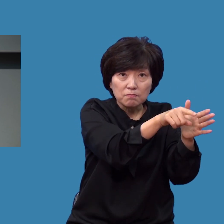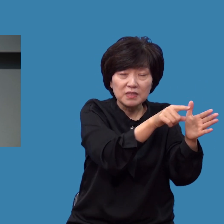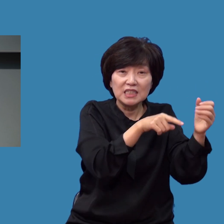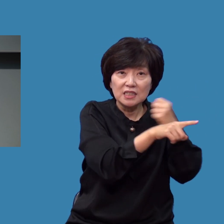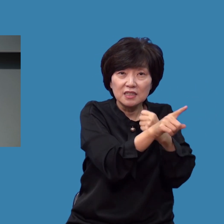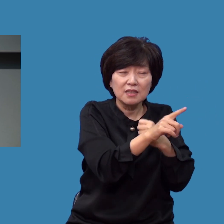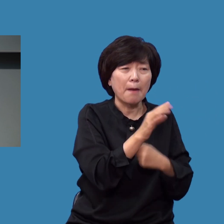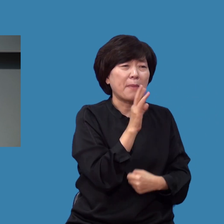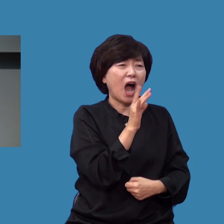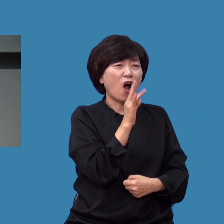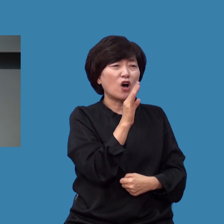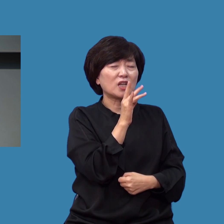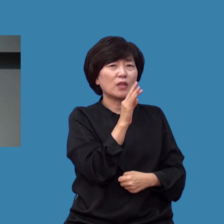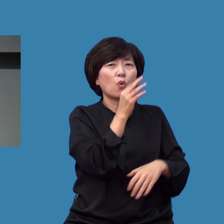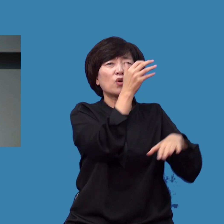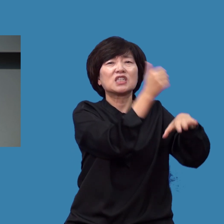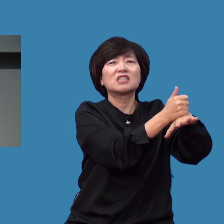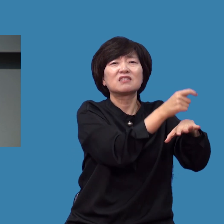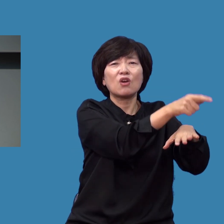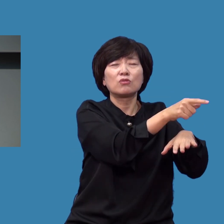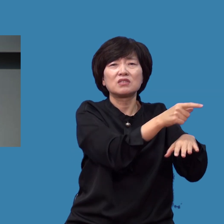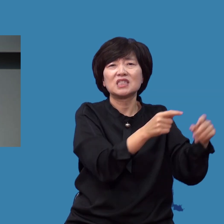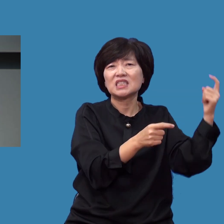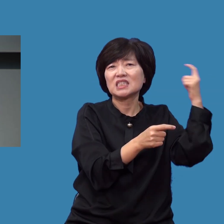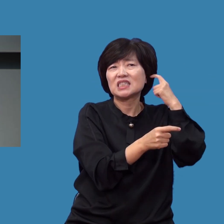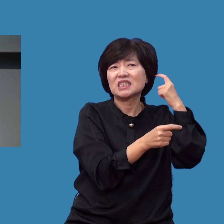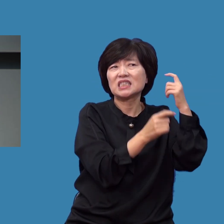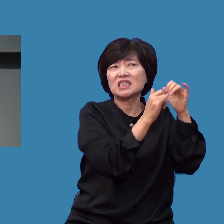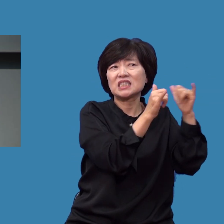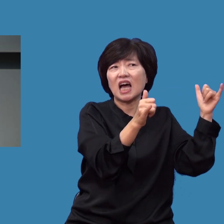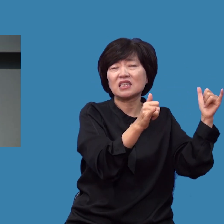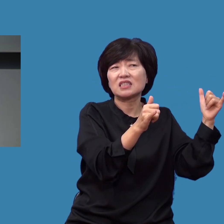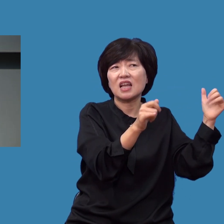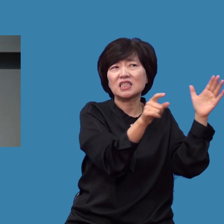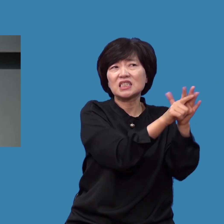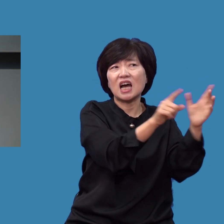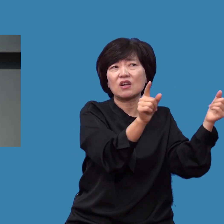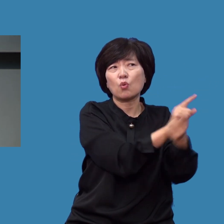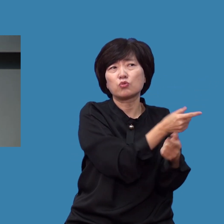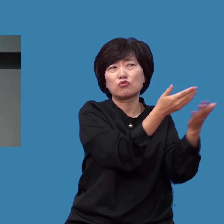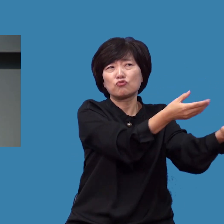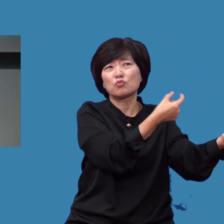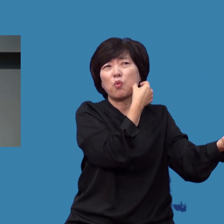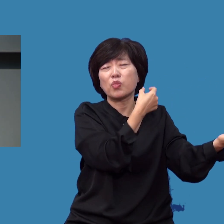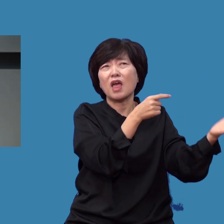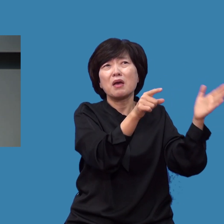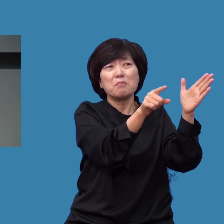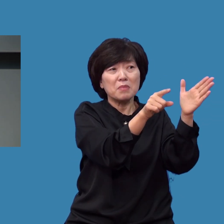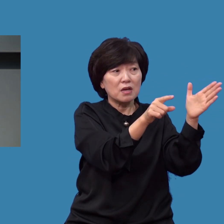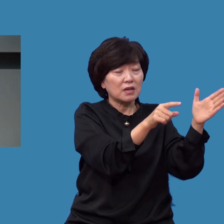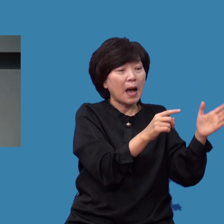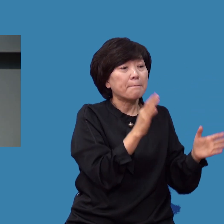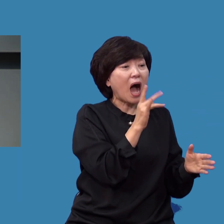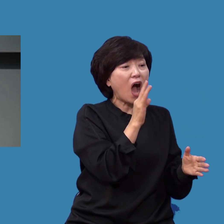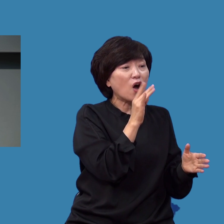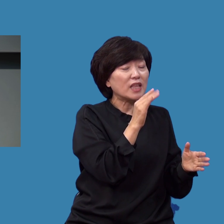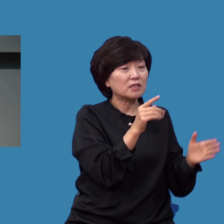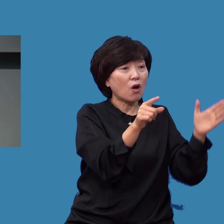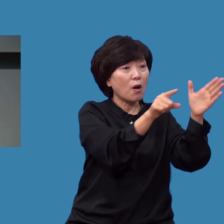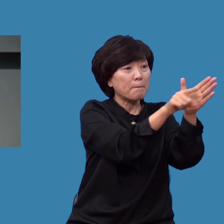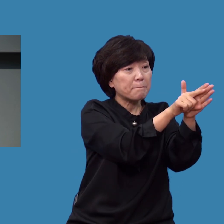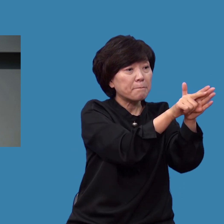의미는 방언을 해도 그 결과는 듣는 이들의 불신앙을 고쳐주지 못할 거다 하는 의미로 해석되는 문장이라는 거예요. 그러니까 이게